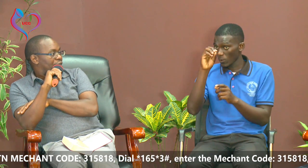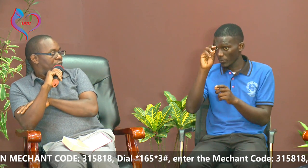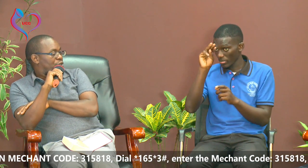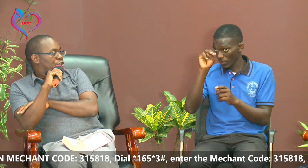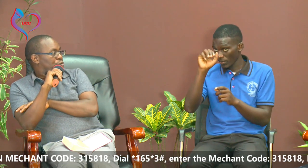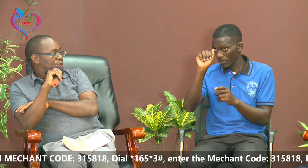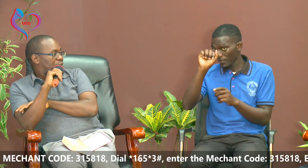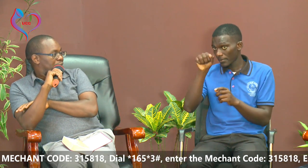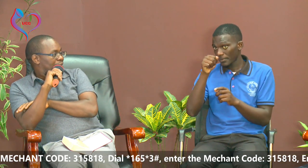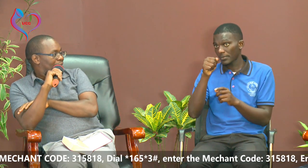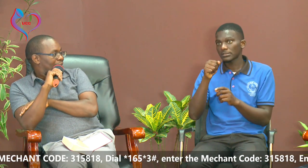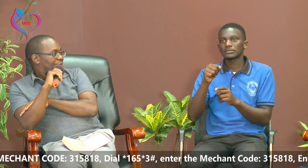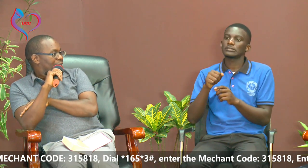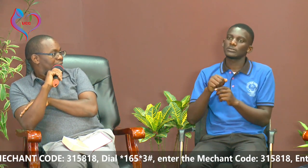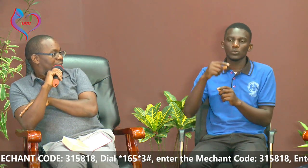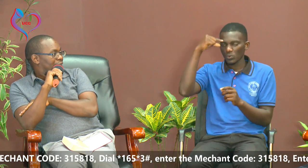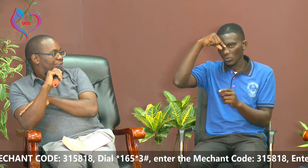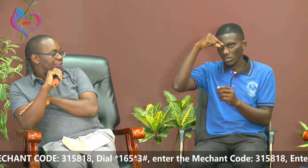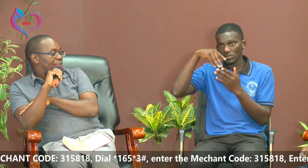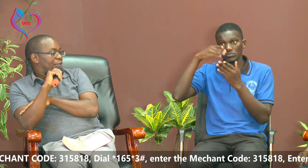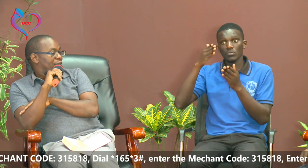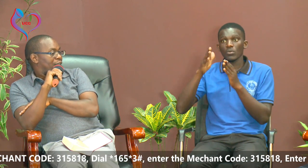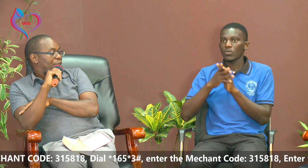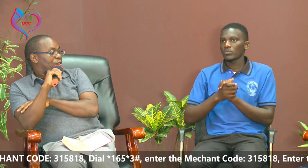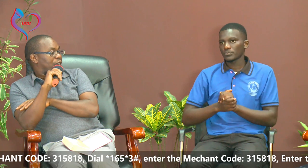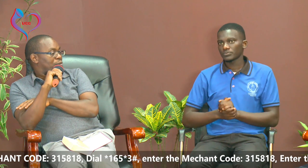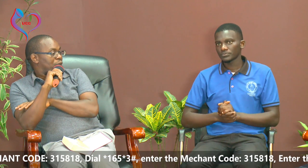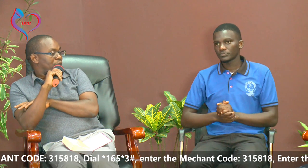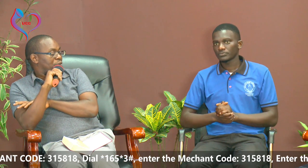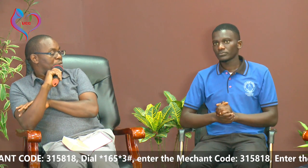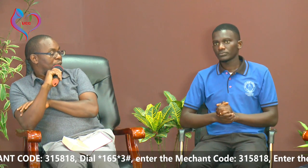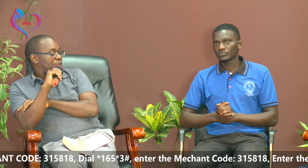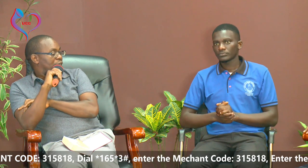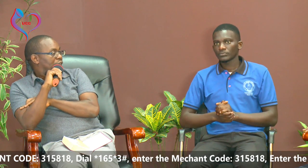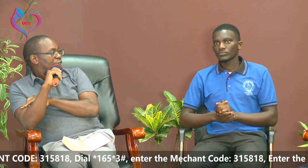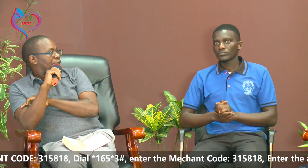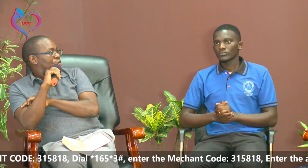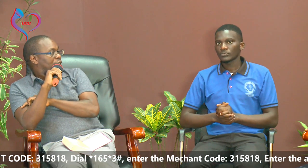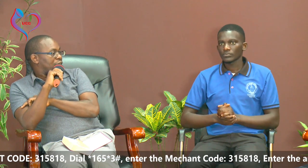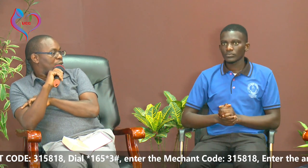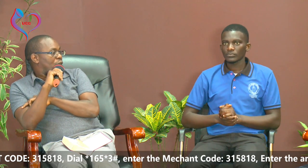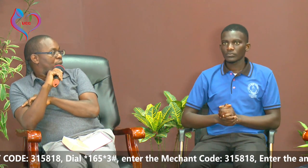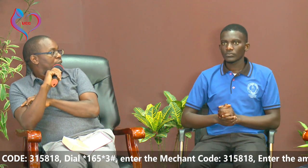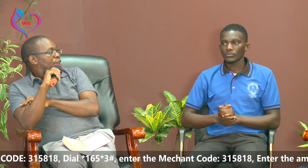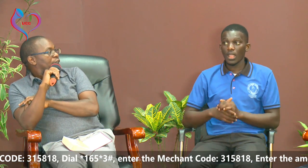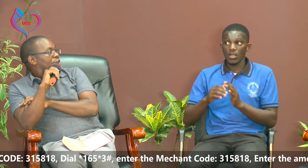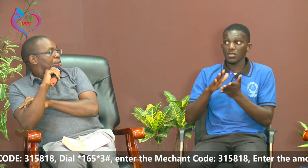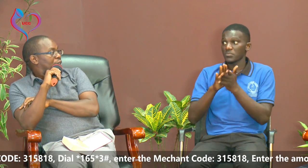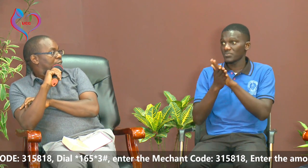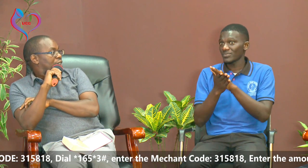Yafira na kuchituti ne abakatwe kira nti bo bamanyi bwe babukira yafuka saint wabwe na yeye bamita